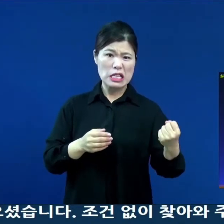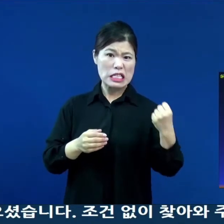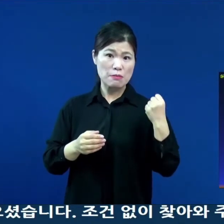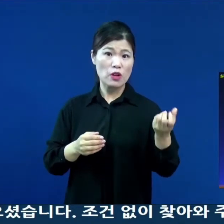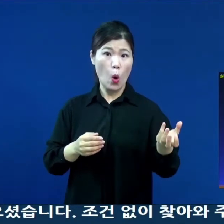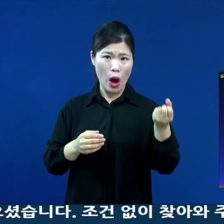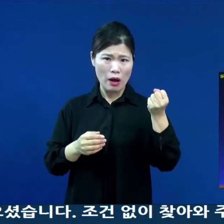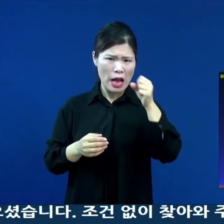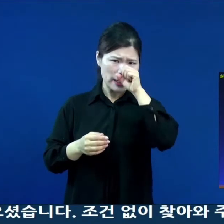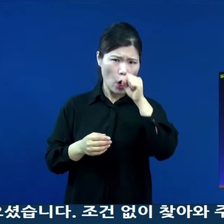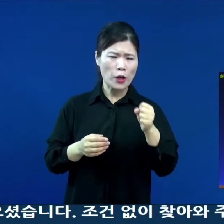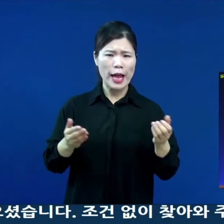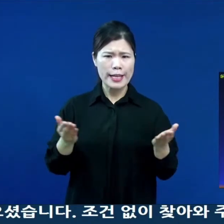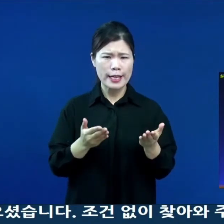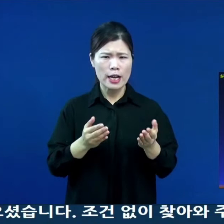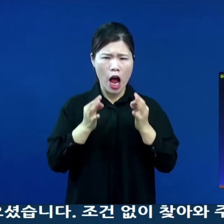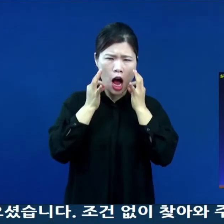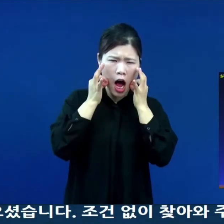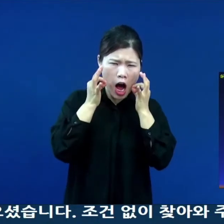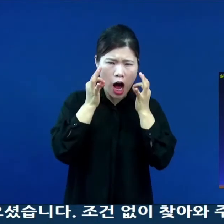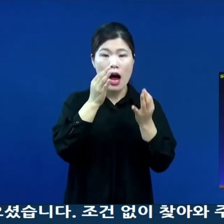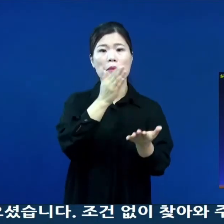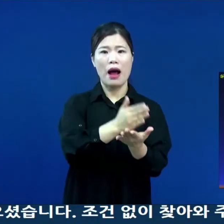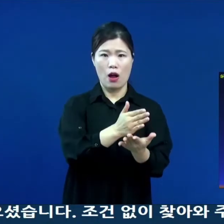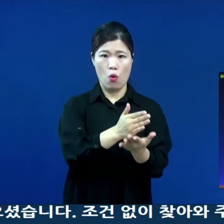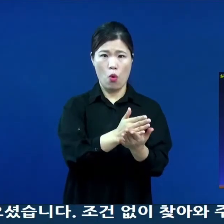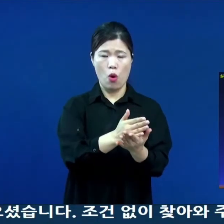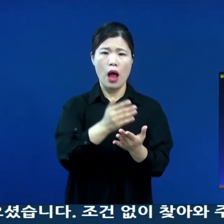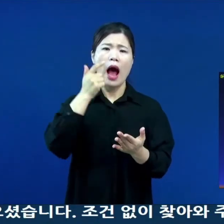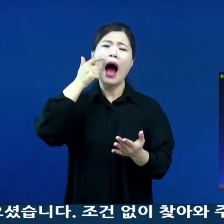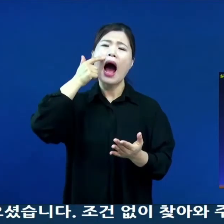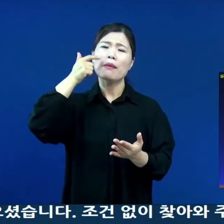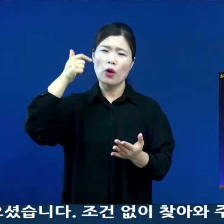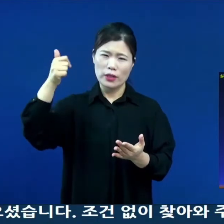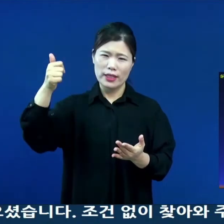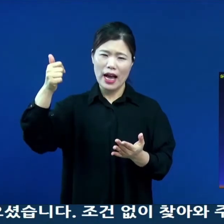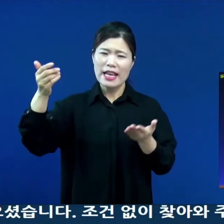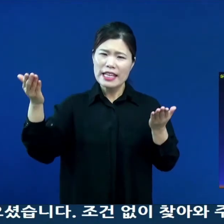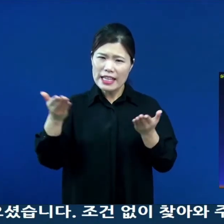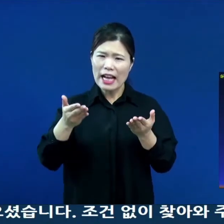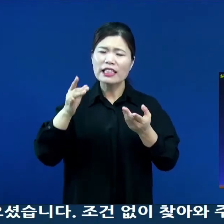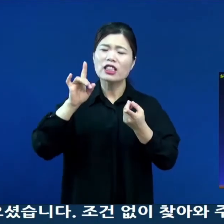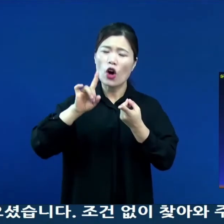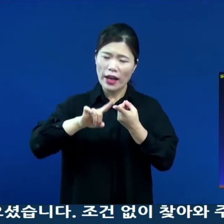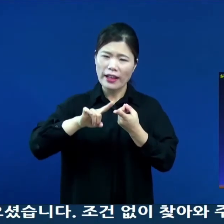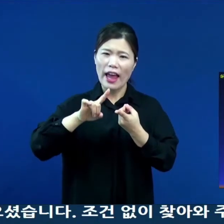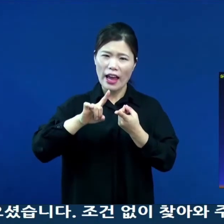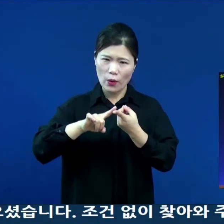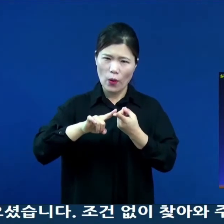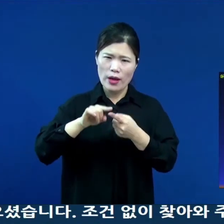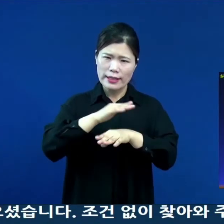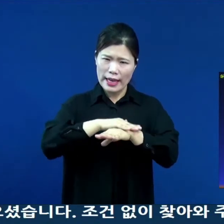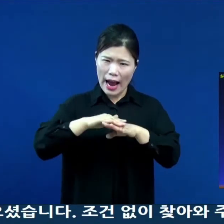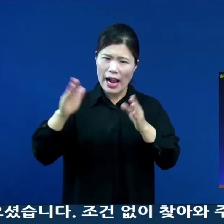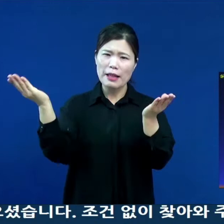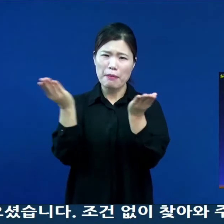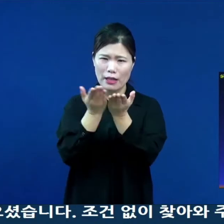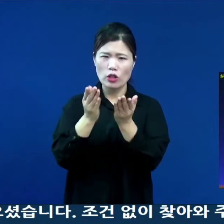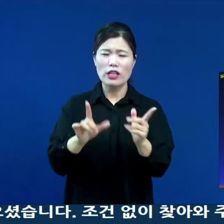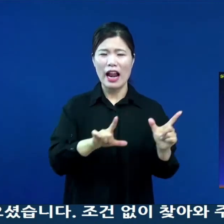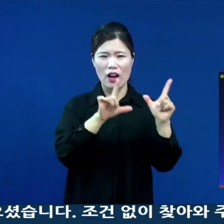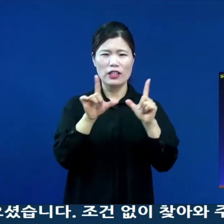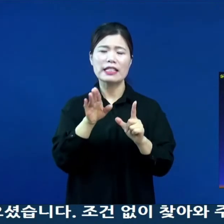일을 행하려는 노력보다는 아버지가 일하는 그 흐름에 맞춰서 살아가는 것이 참 믿음이다, 이렇게